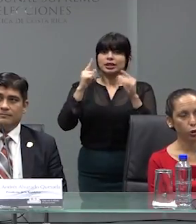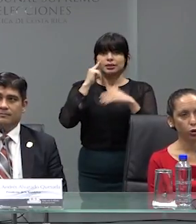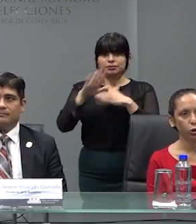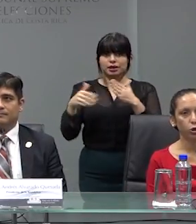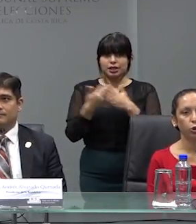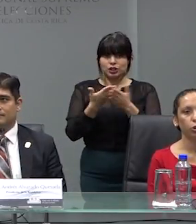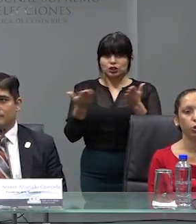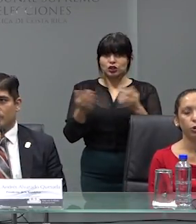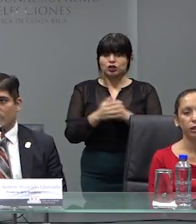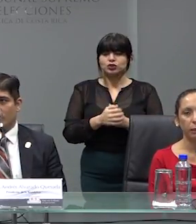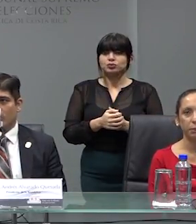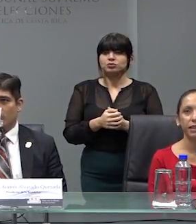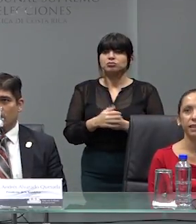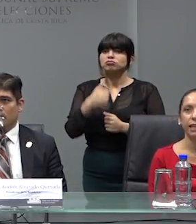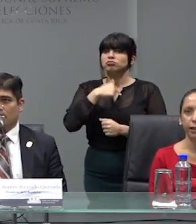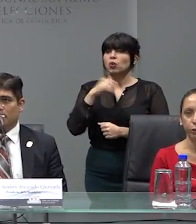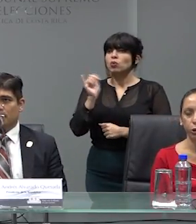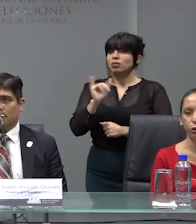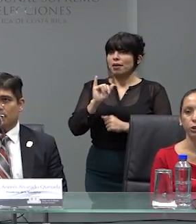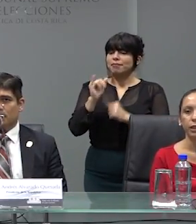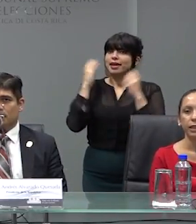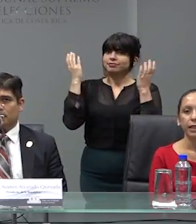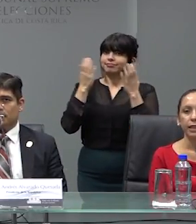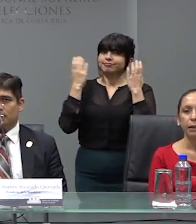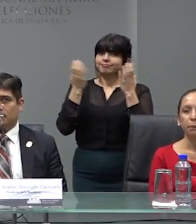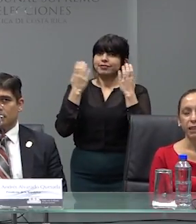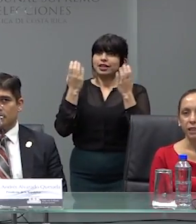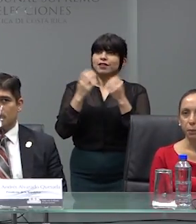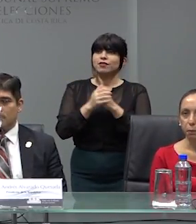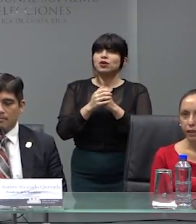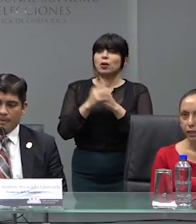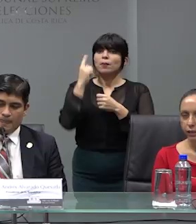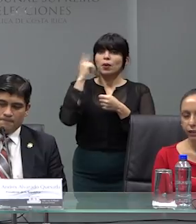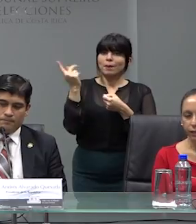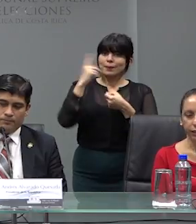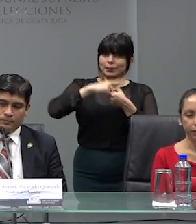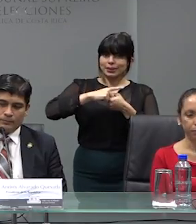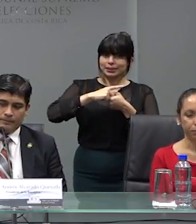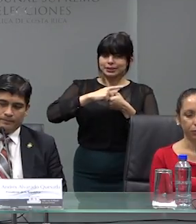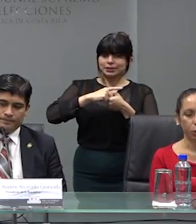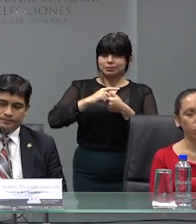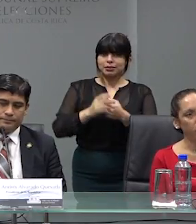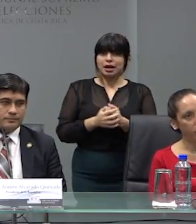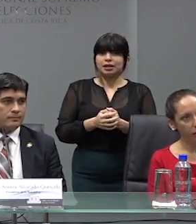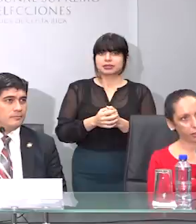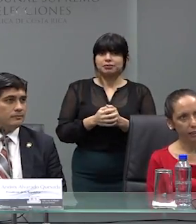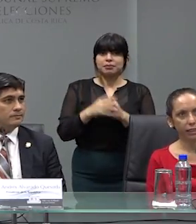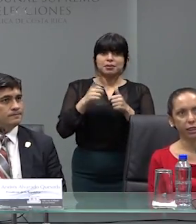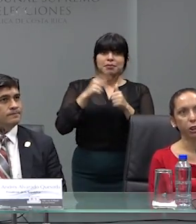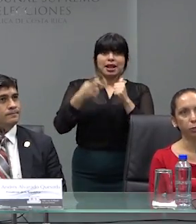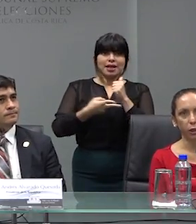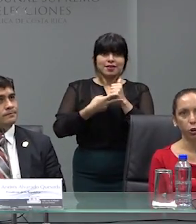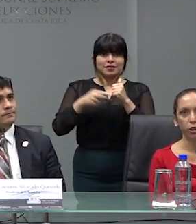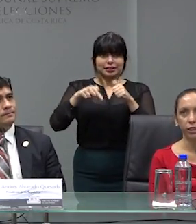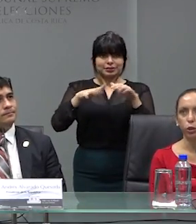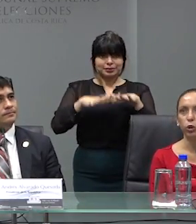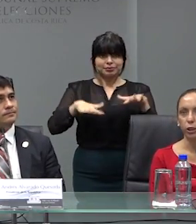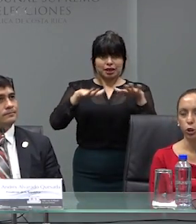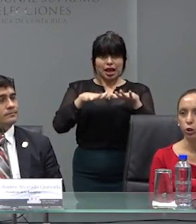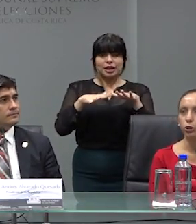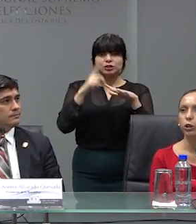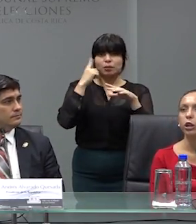a todos. Yo también celebro el participar como primera vez en este espacio